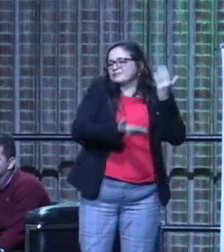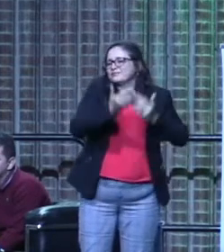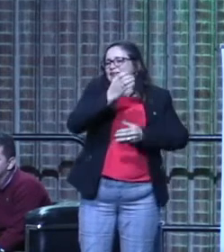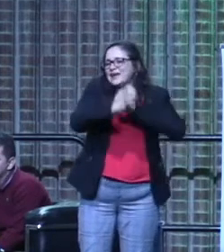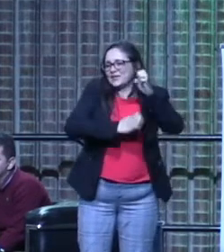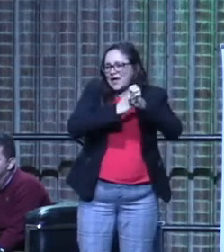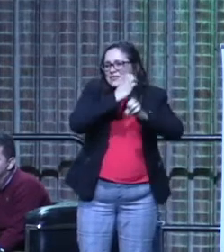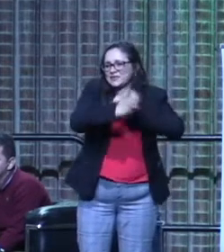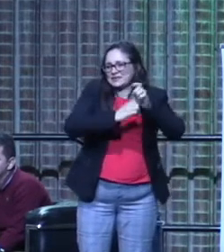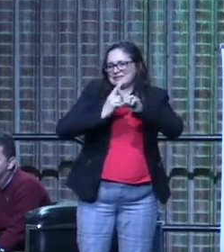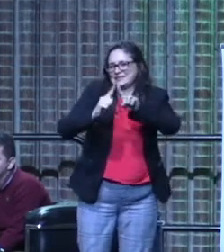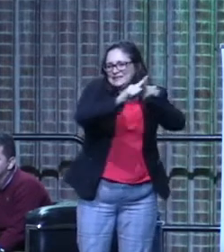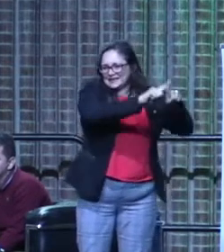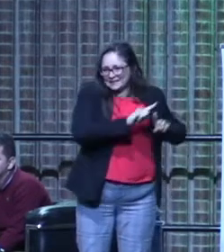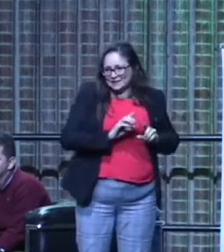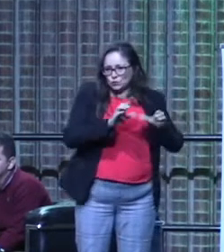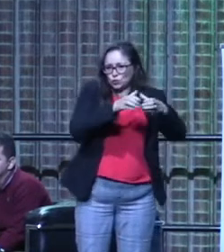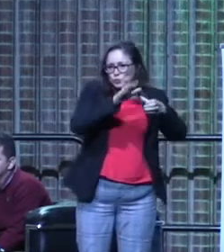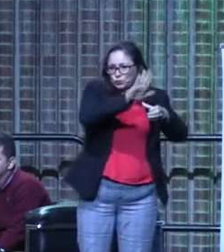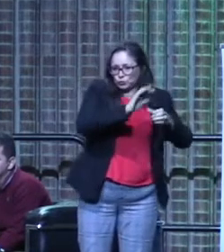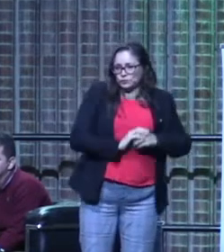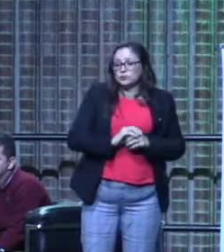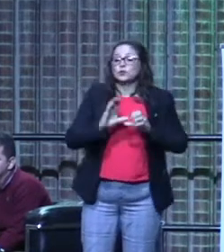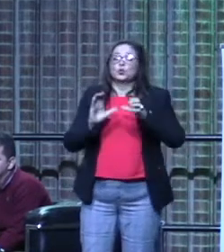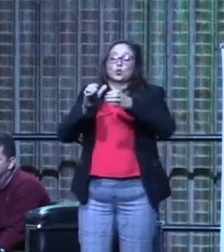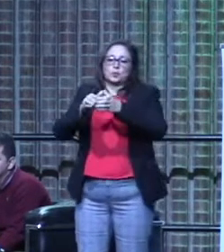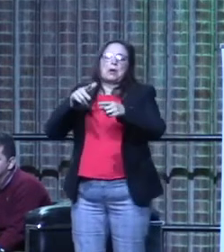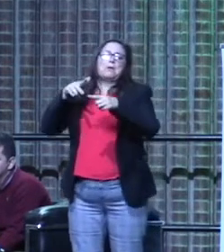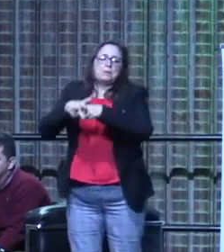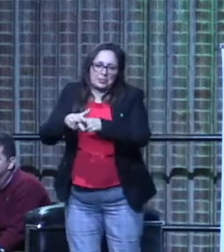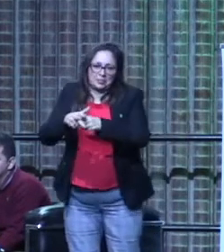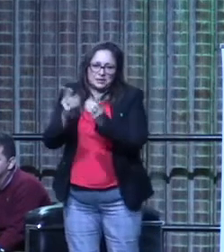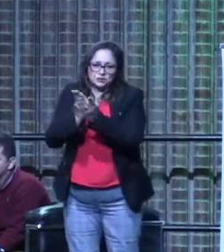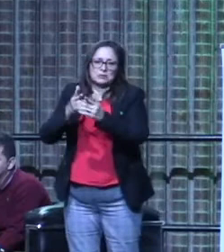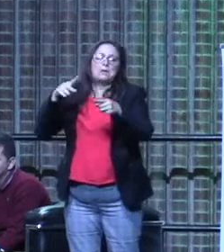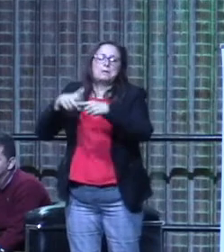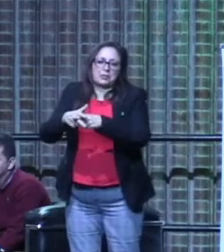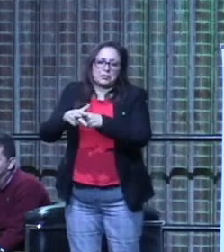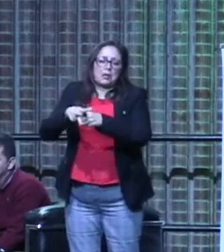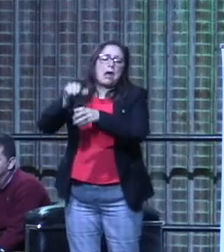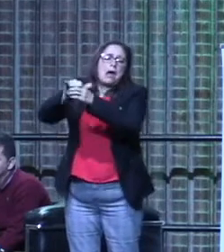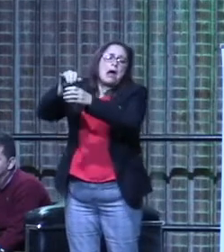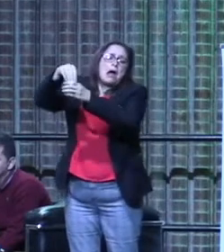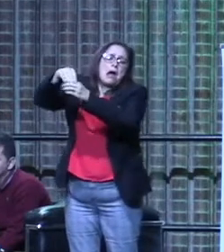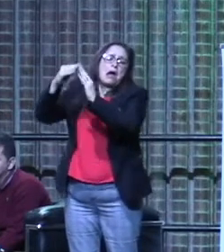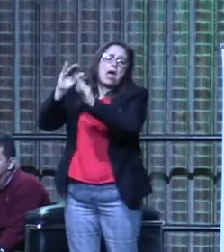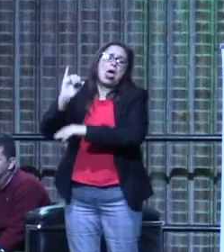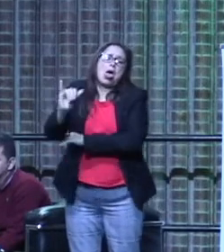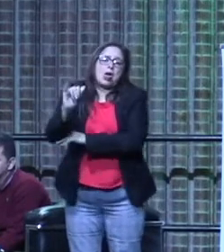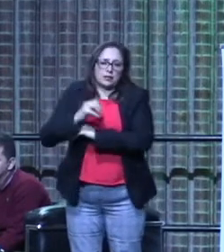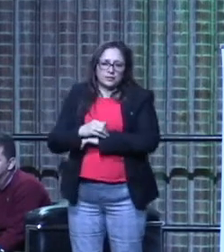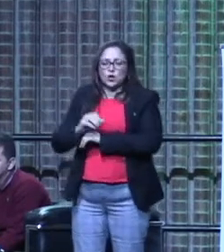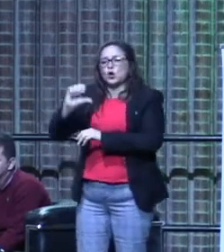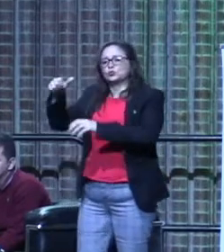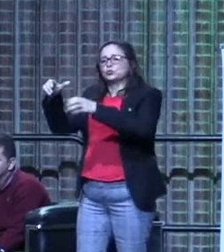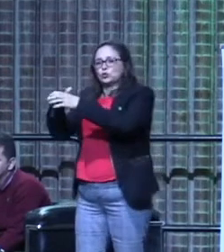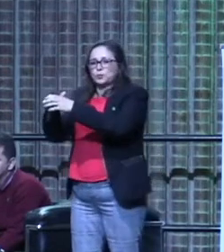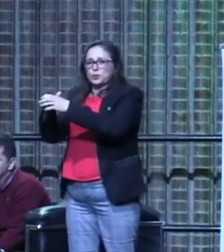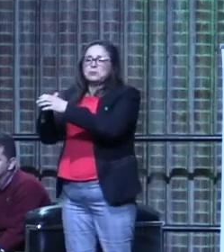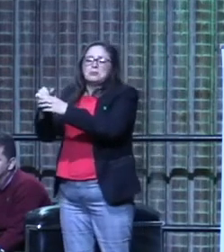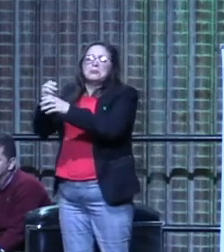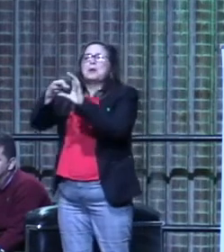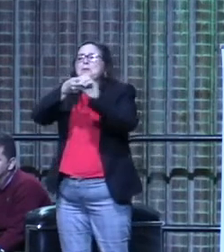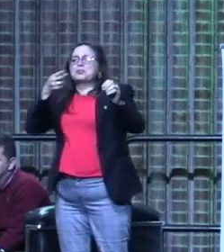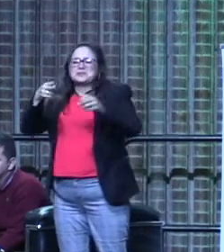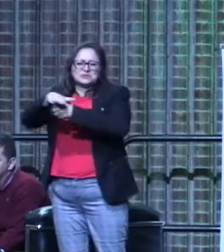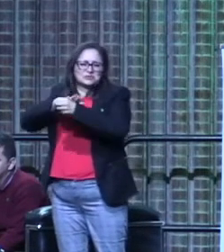ruralidad tienen unas bases en lengua de señas, también dependiendo de la edad que tenga cada uno de las personas y sus características. Algunos también